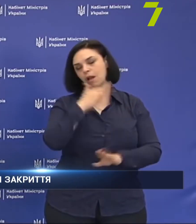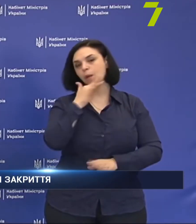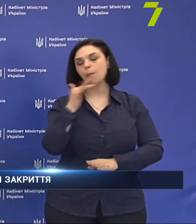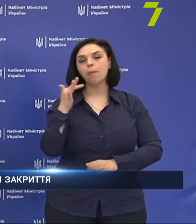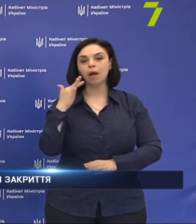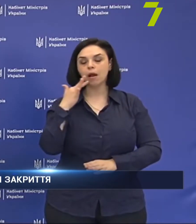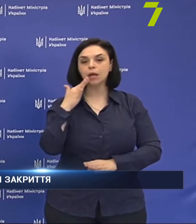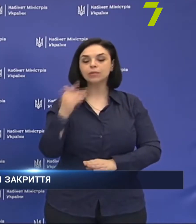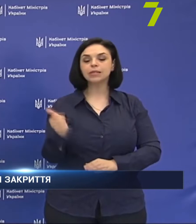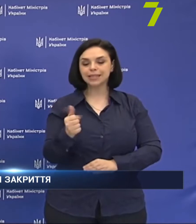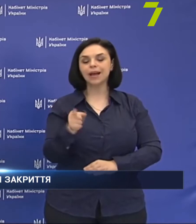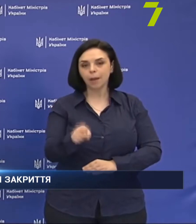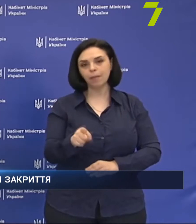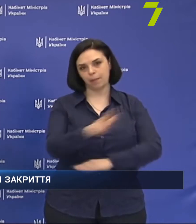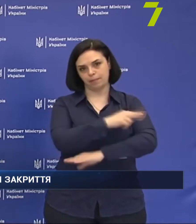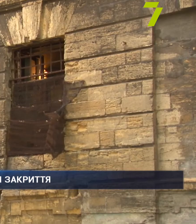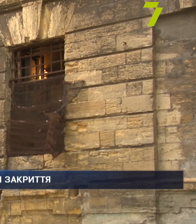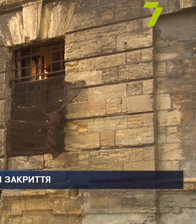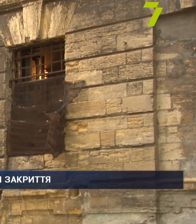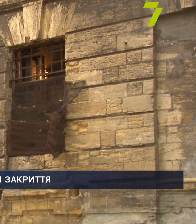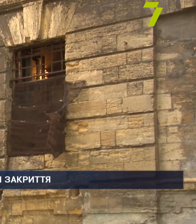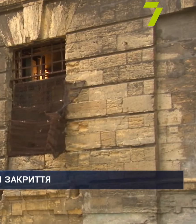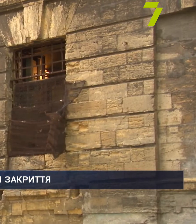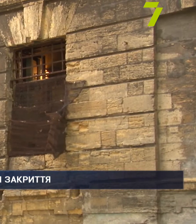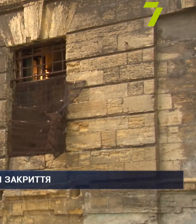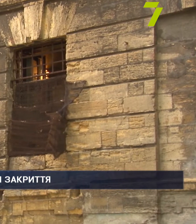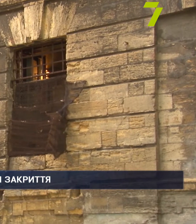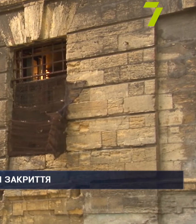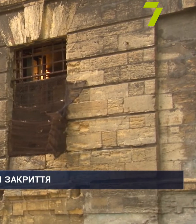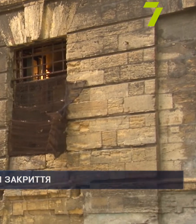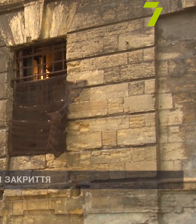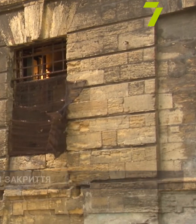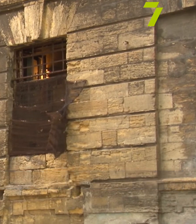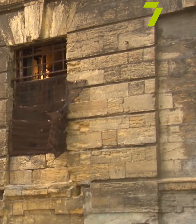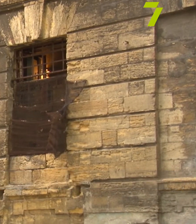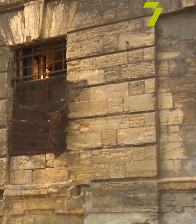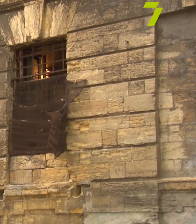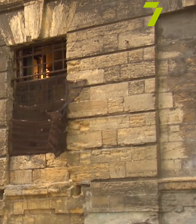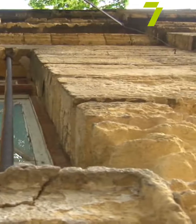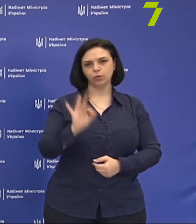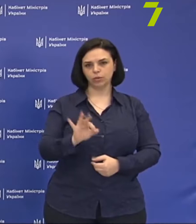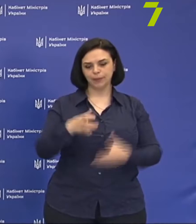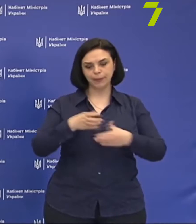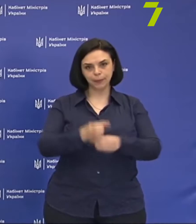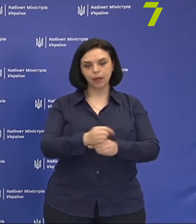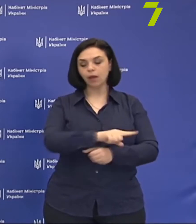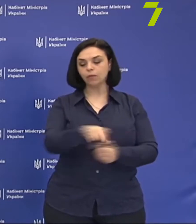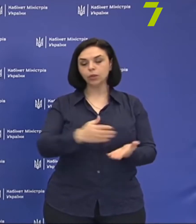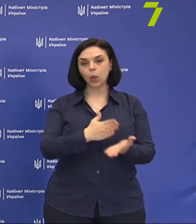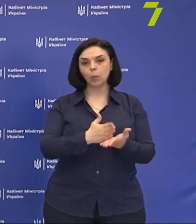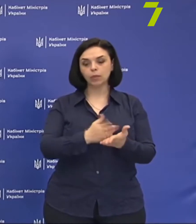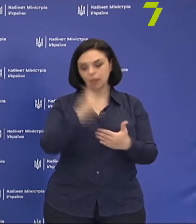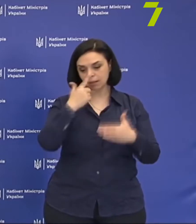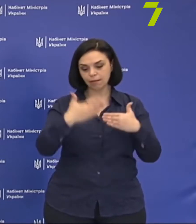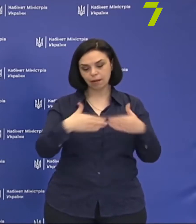Максим Степанов. За його словами, через фінансові проблеми ці медзаклади опинилися на межі закриття. Вони опинилися